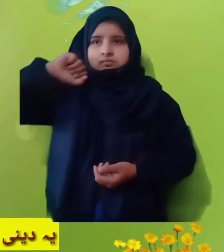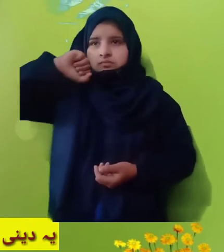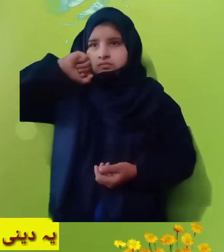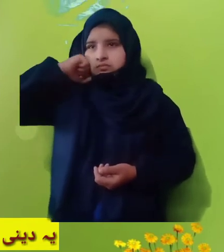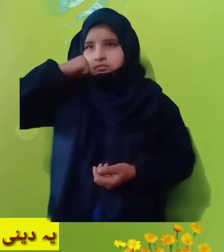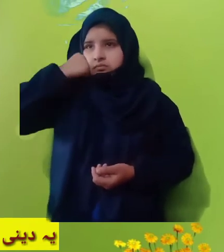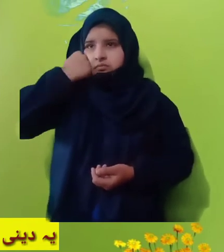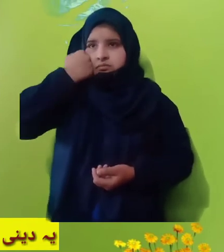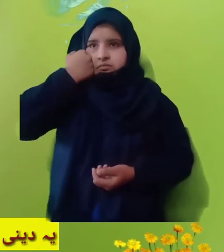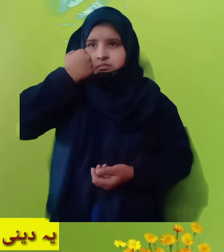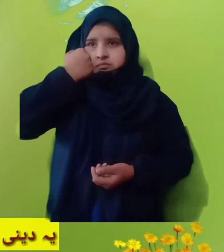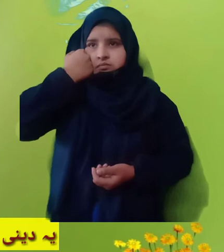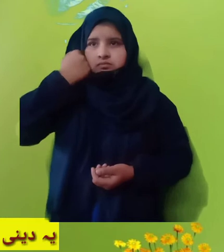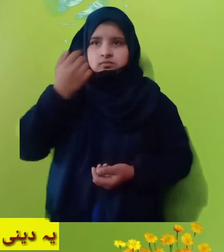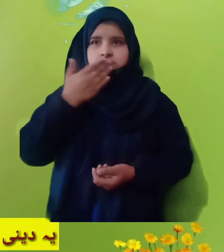अदारा है।